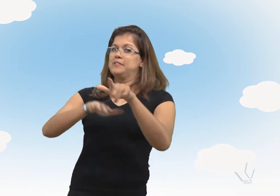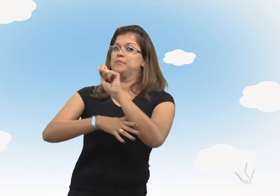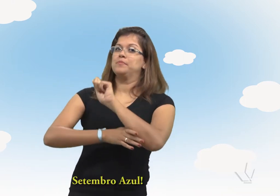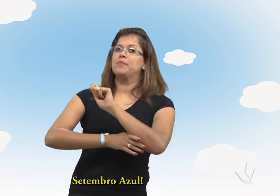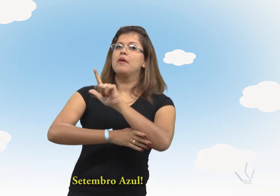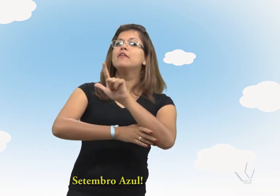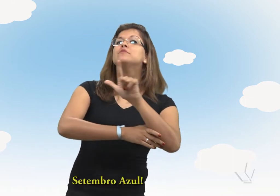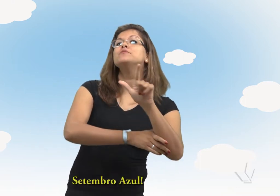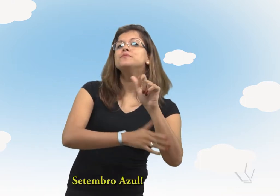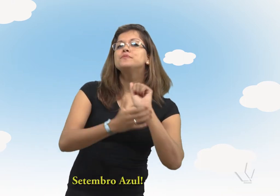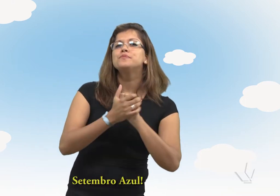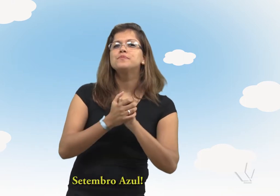Setembro Azul.